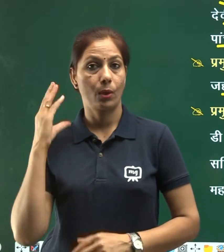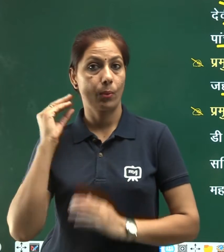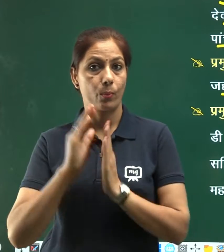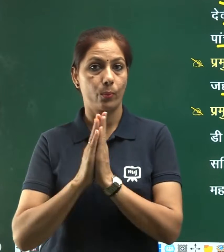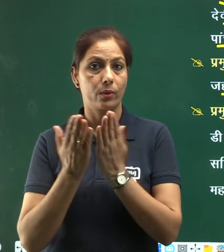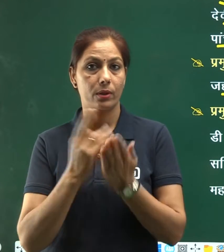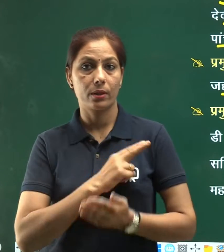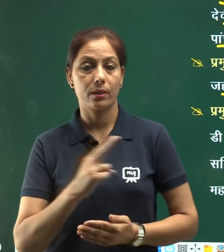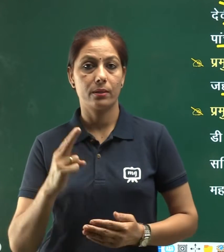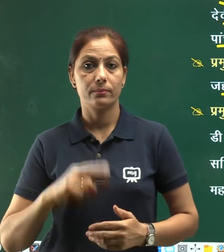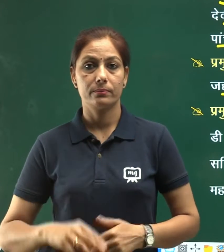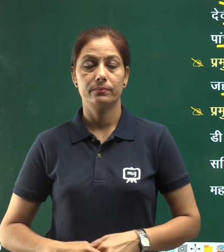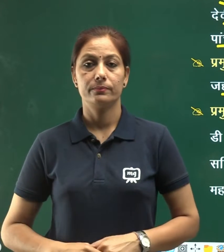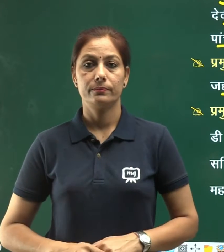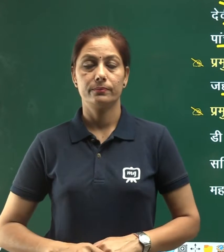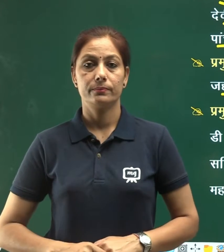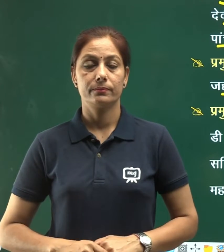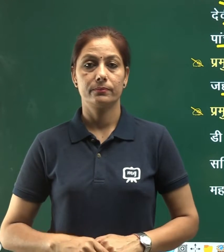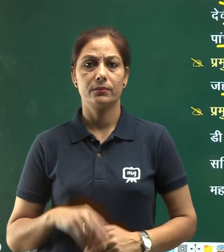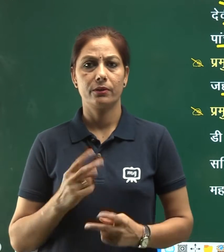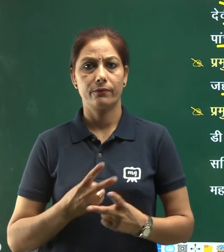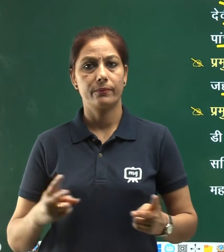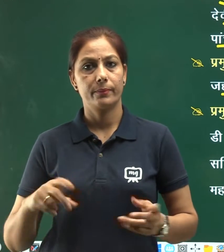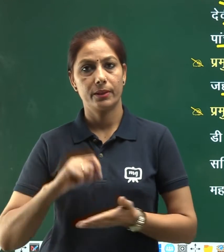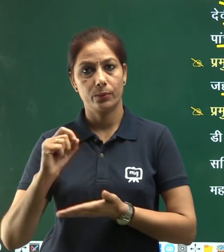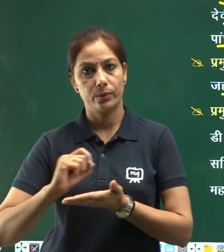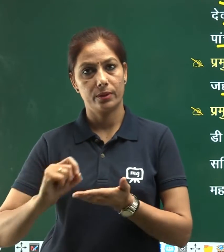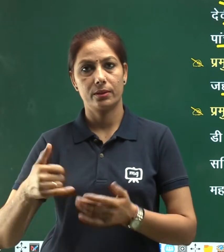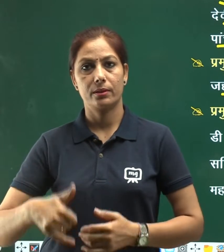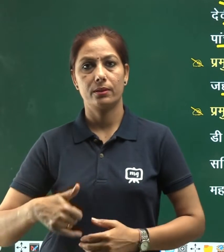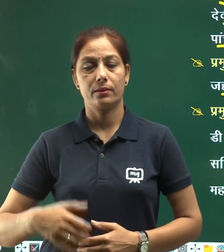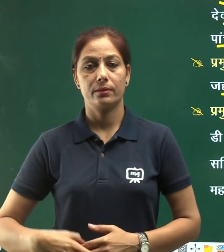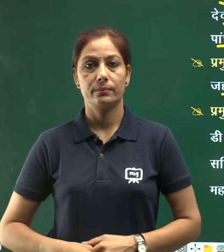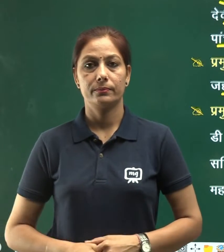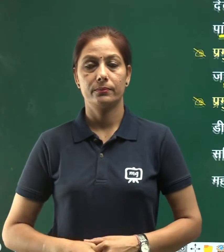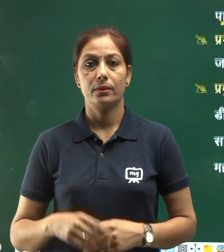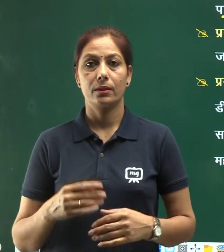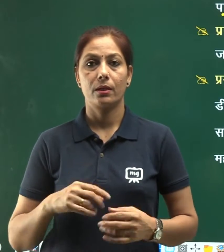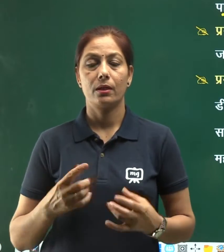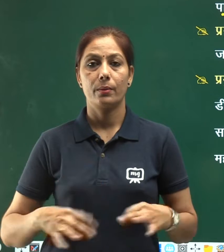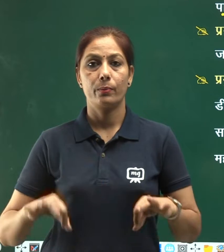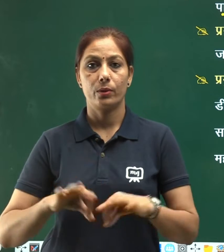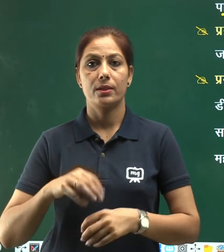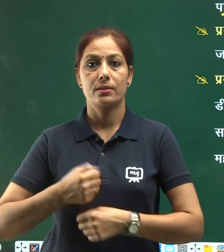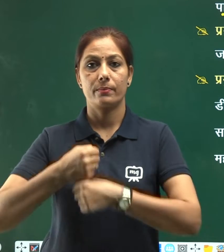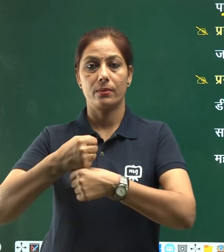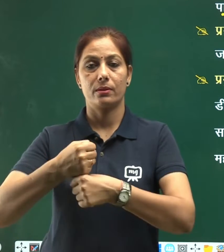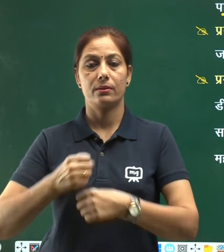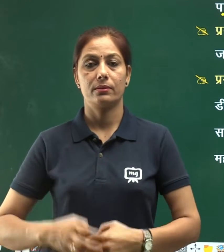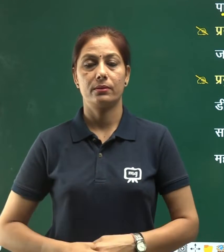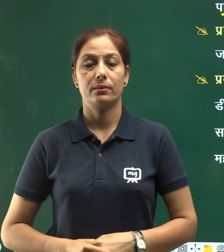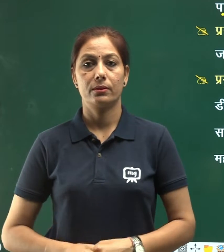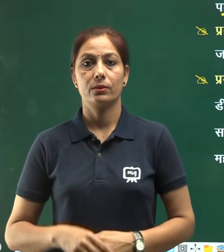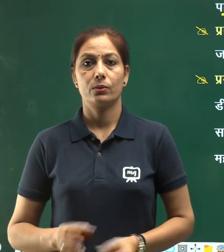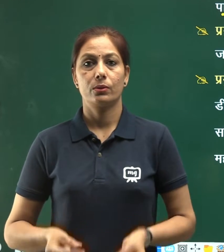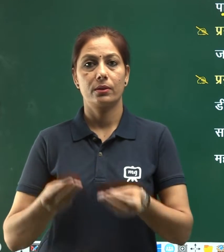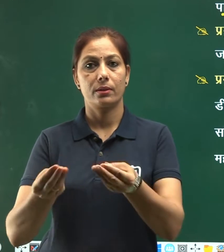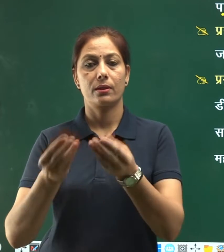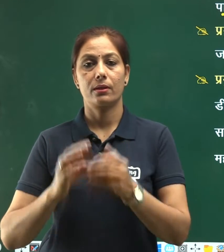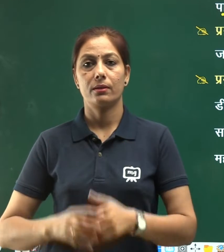जहांगीर की स्वर्ण मुद्रा आदि है। प्रमुख सम्मान जो इन्हें प्राप्त